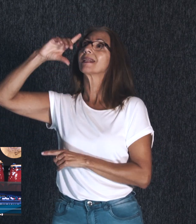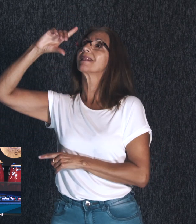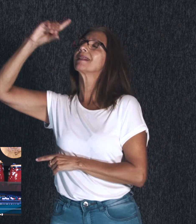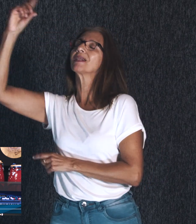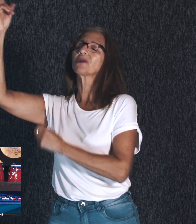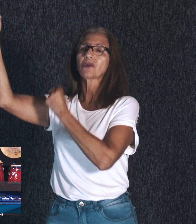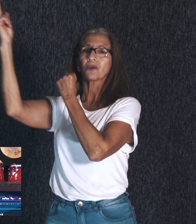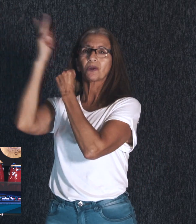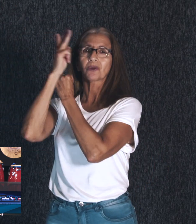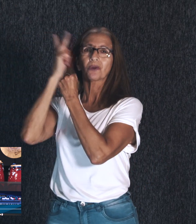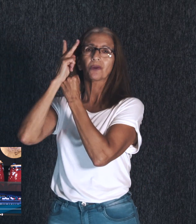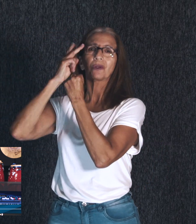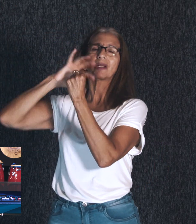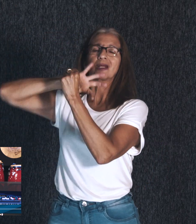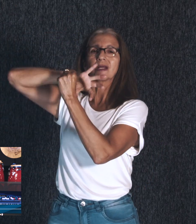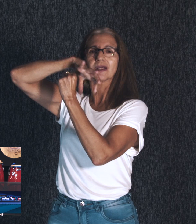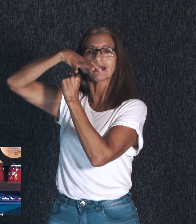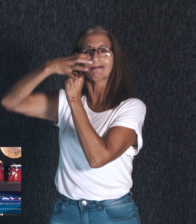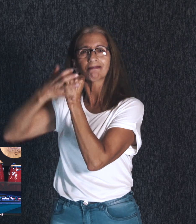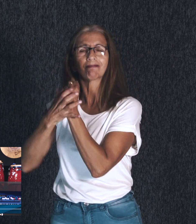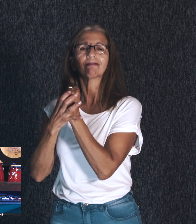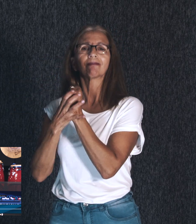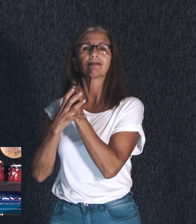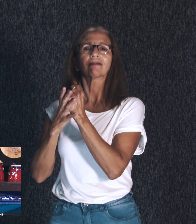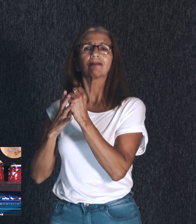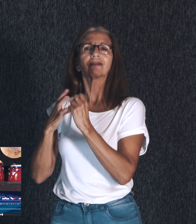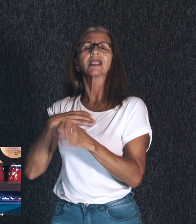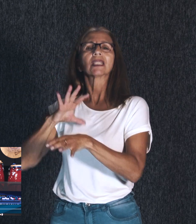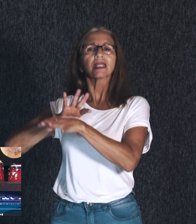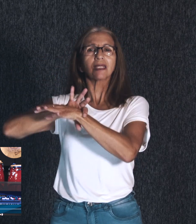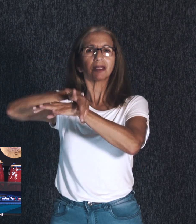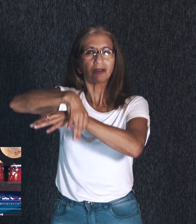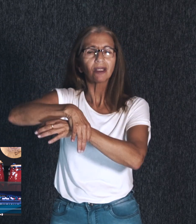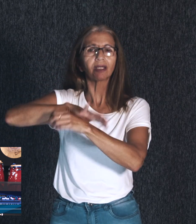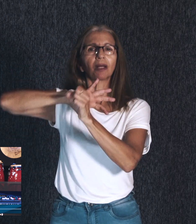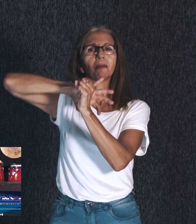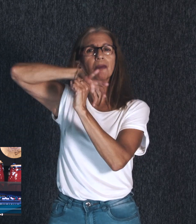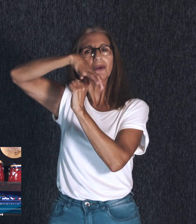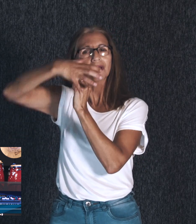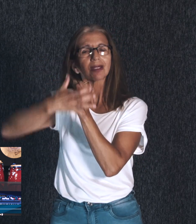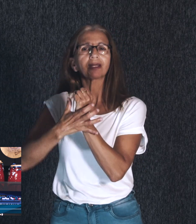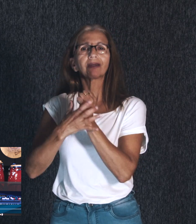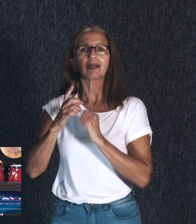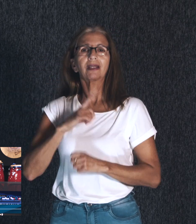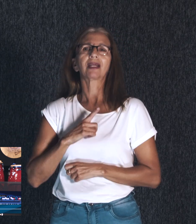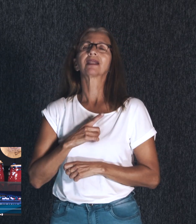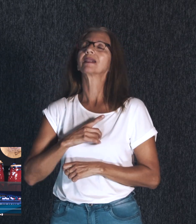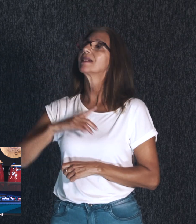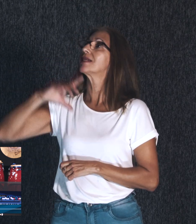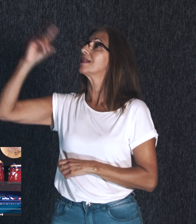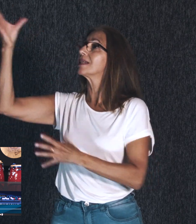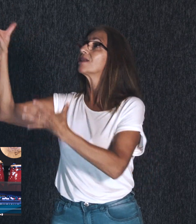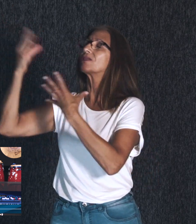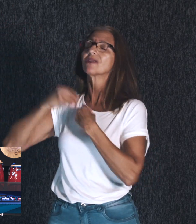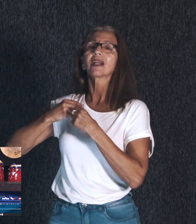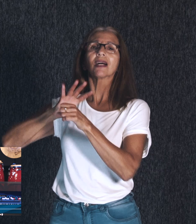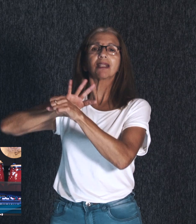Deus, nós estaremos seguros. Nós estaremos protegidos, porque Ele é a nossa